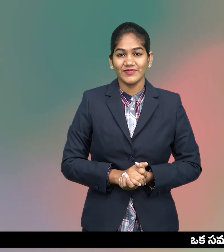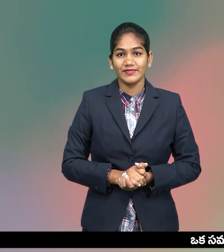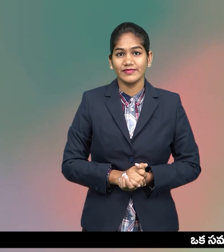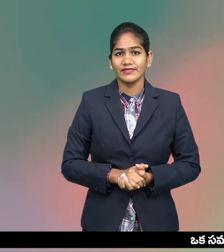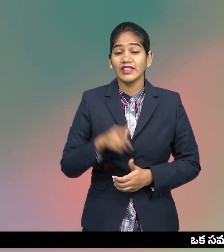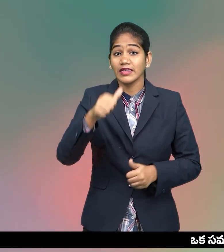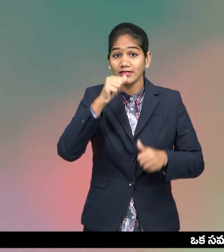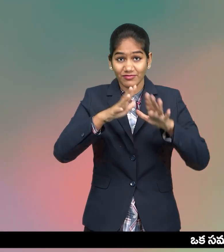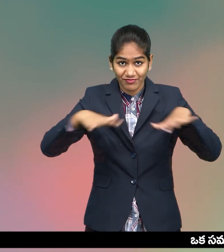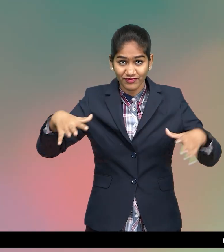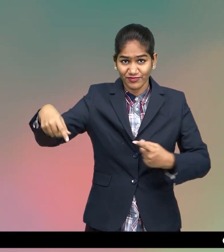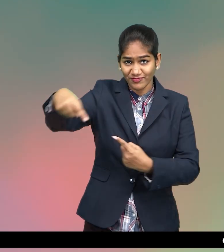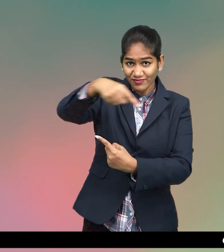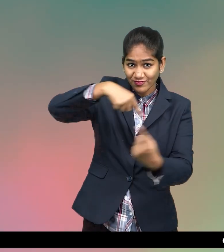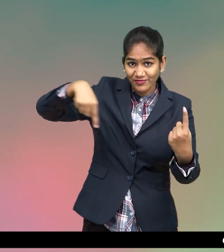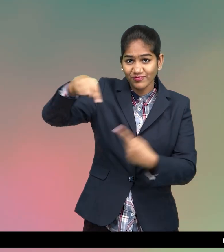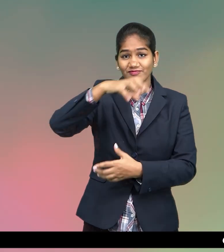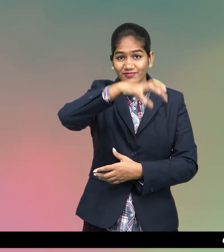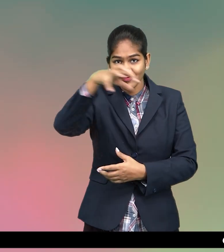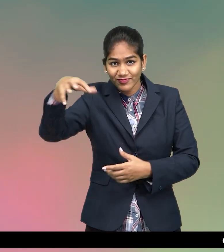ఒక సముద్రం చుట్టుముట్టింది. ఆఫ్రికా ద్వారా